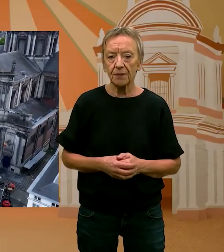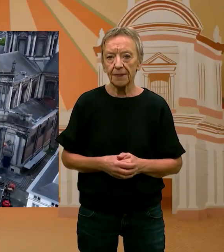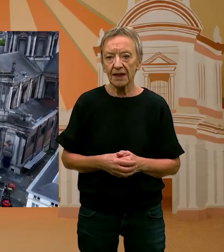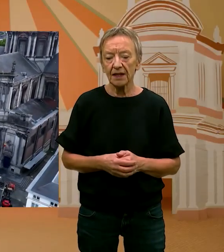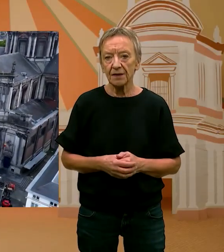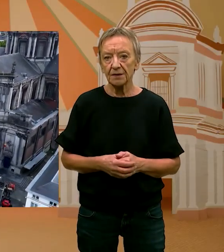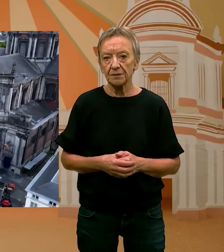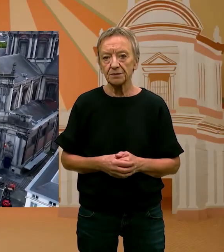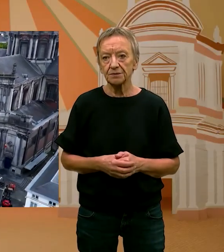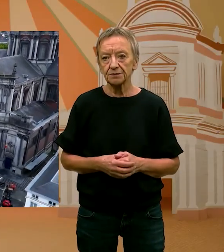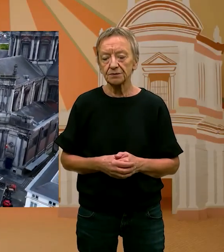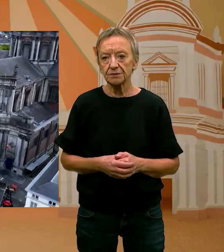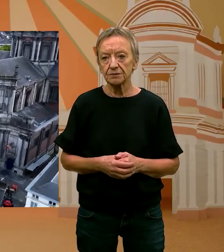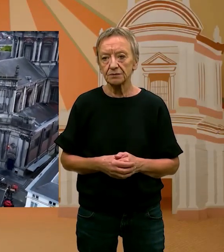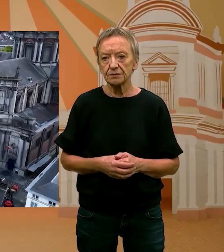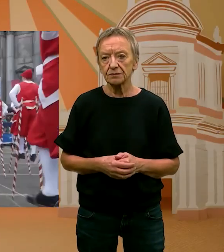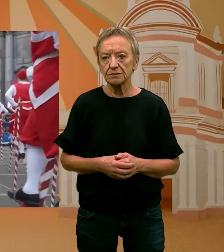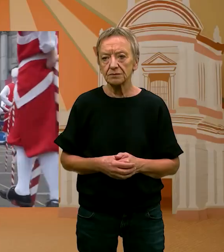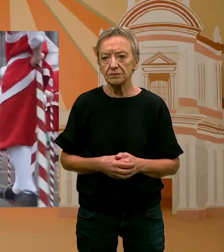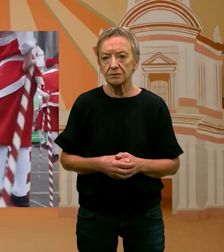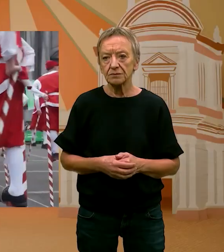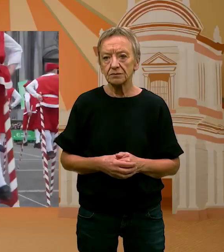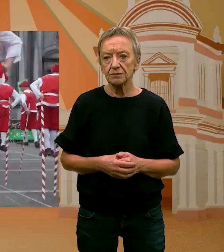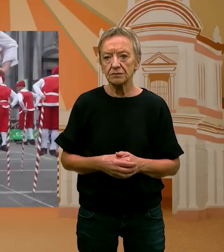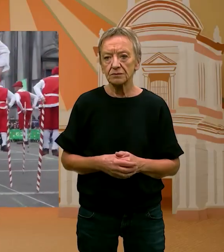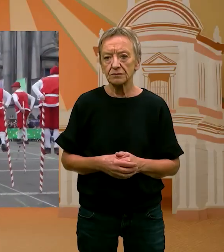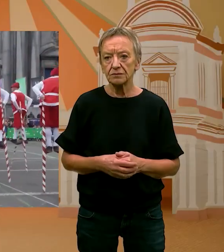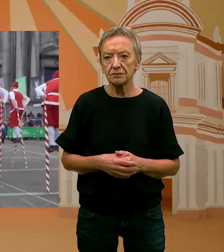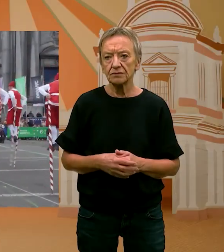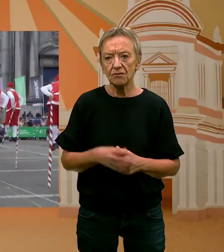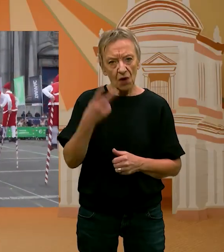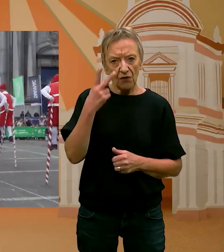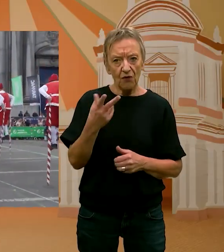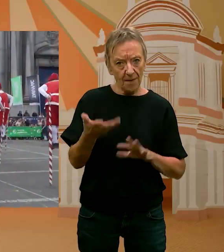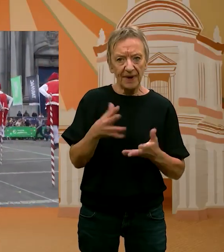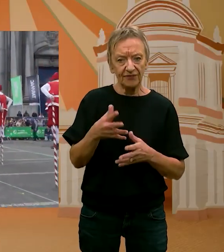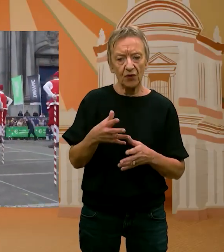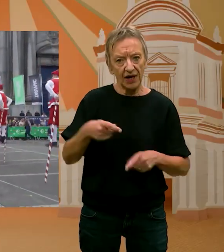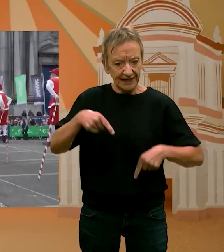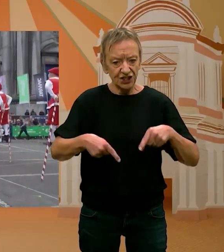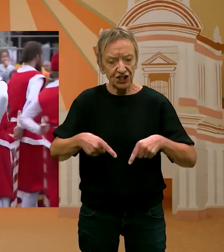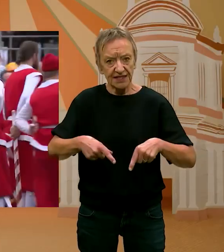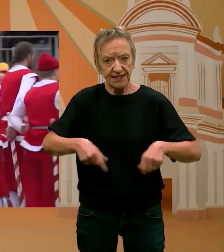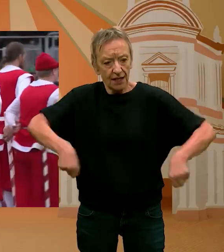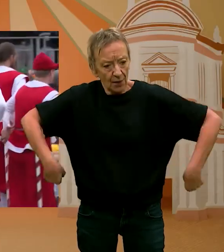au niveau des échasses. On voit qu'il y en a qui sont plus vers l'avant, vers l'arrière. Oui, donc vraiment vers l'arrière, c'est une position plus